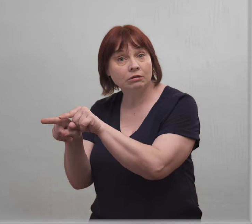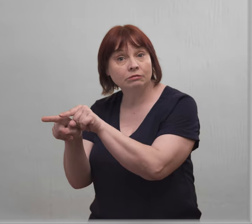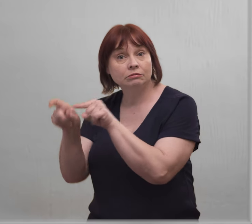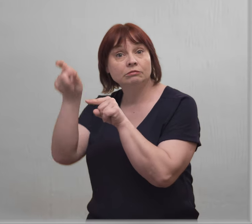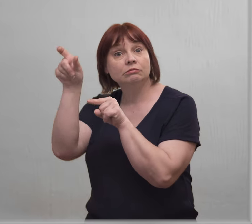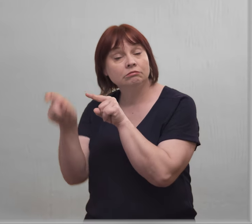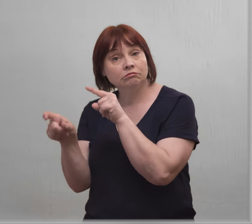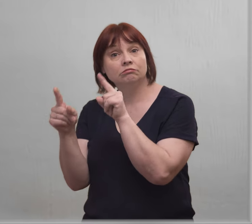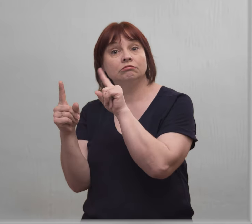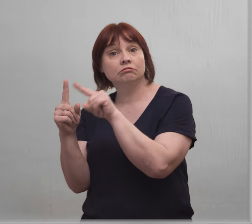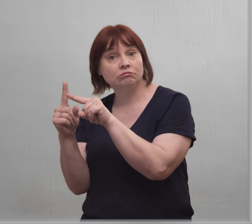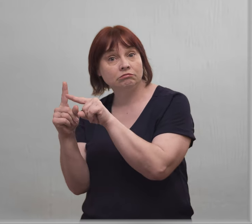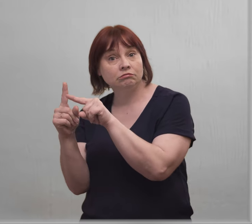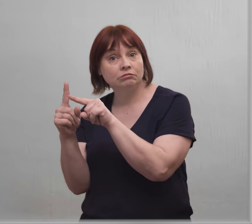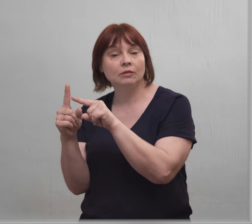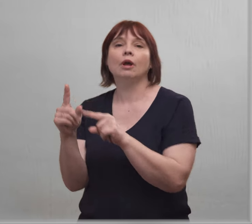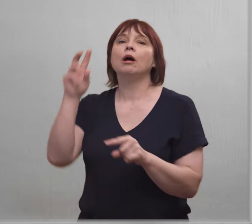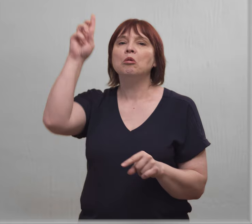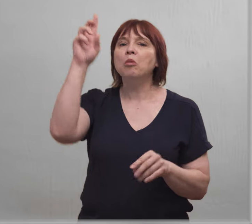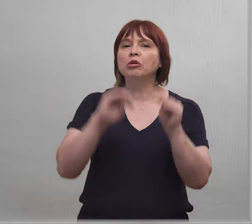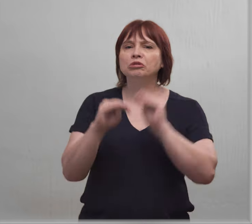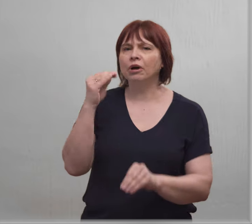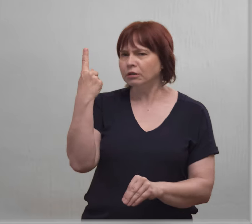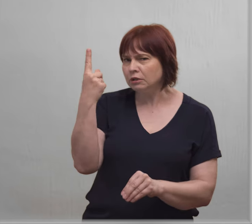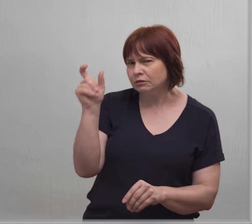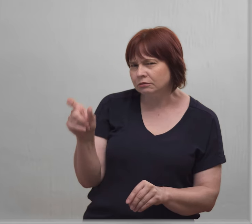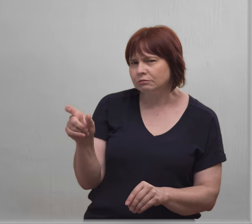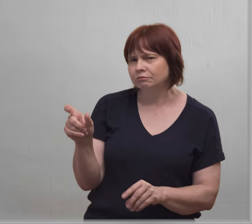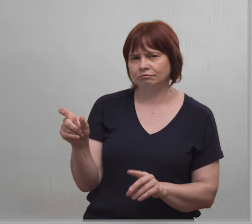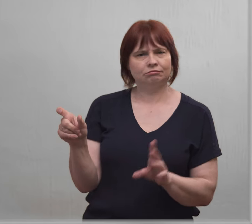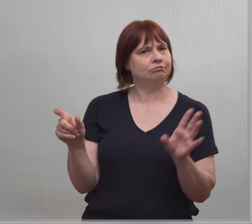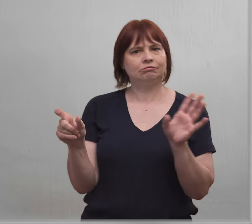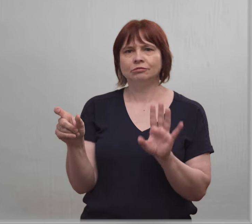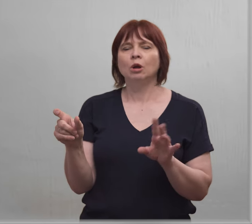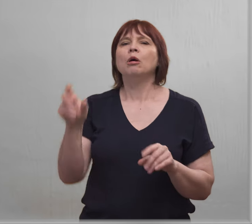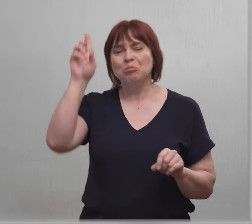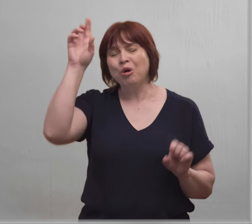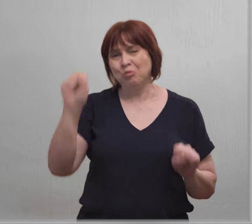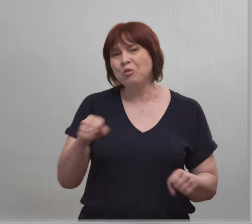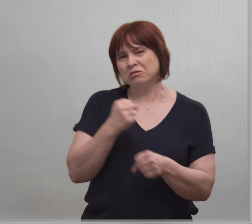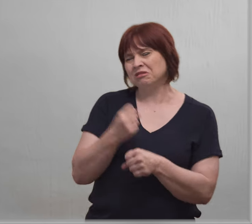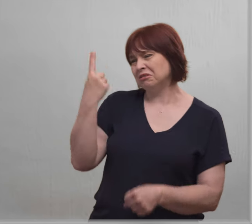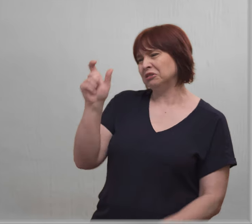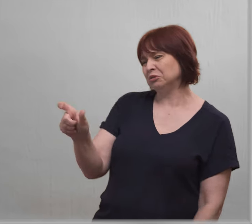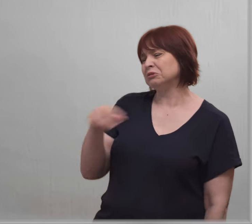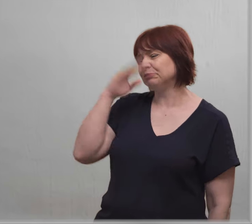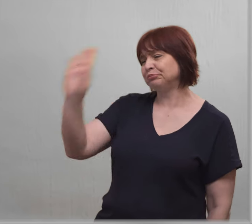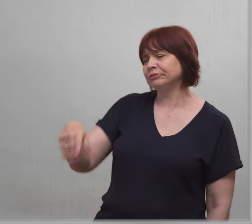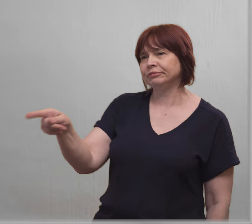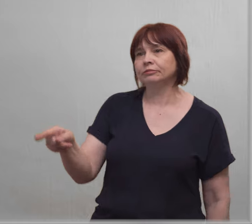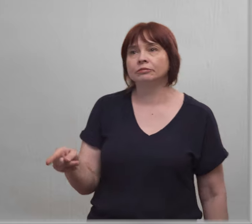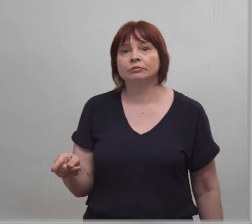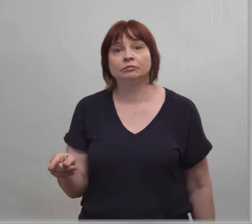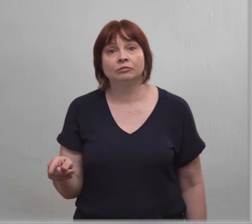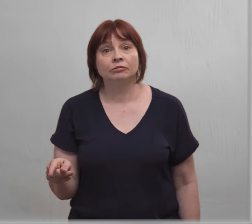Бог не просто творит одного человека. Бог бы мог сотворить одного человека, ведь у этого человека